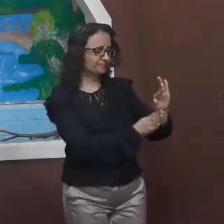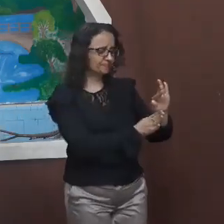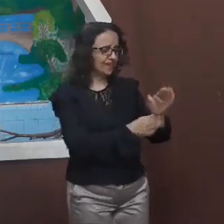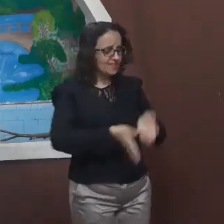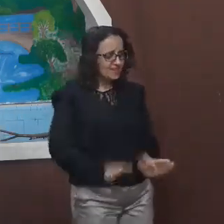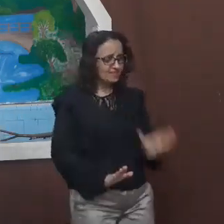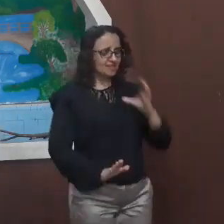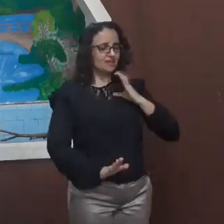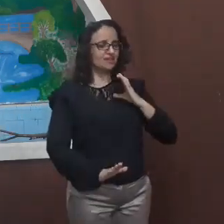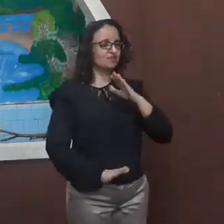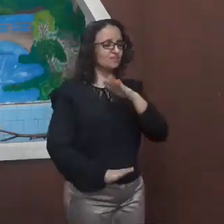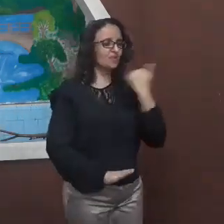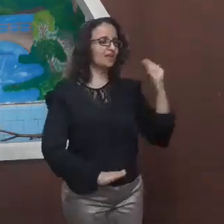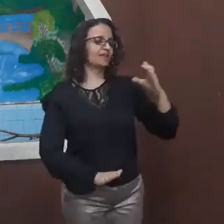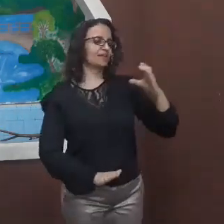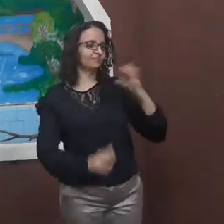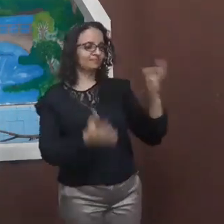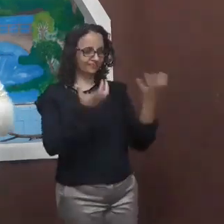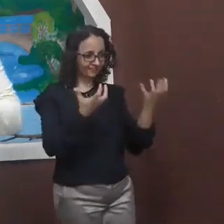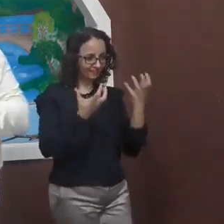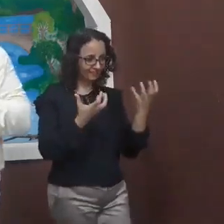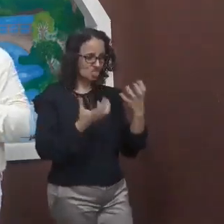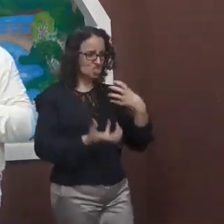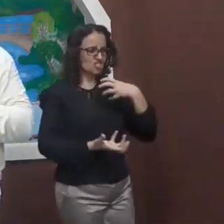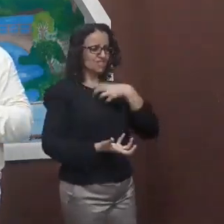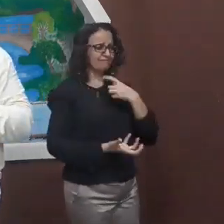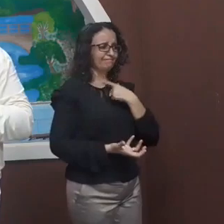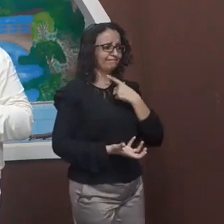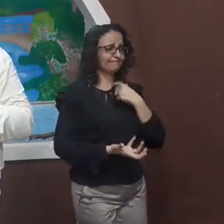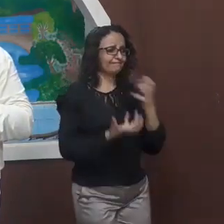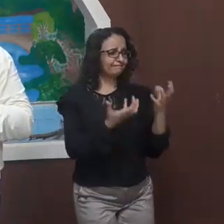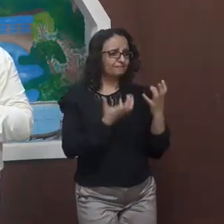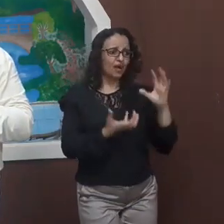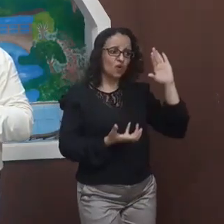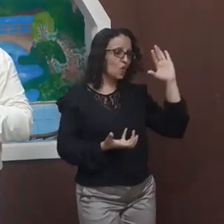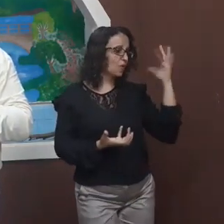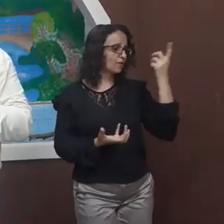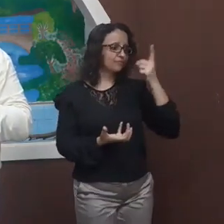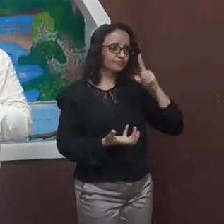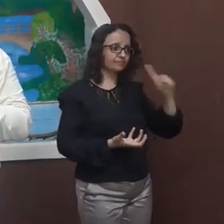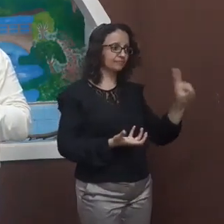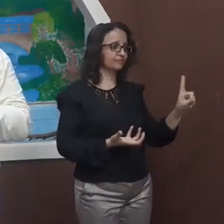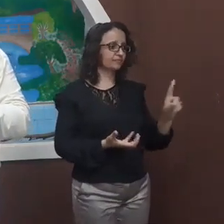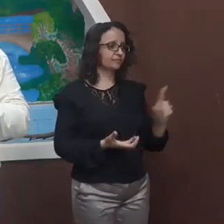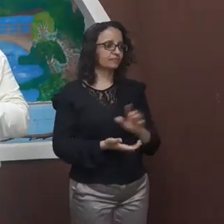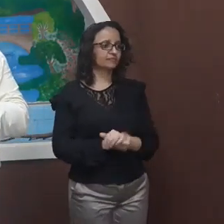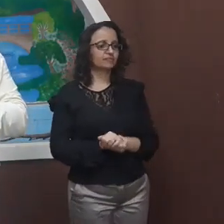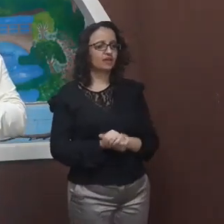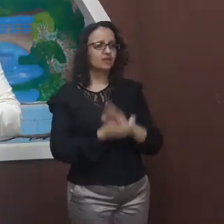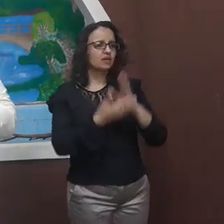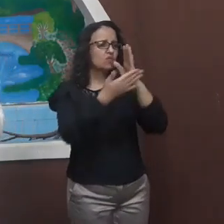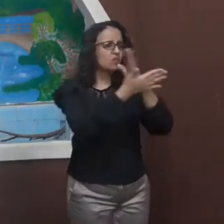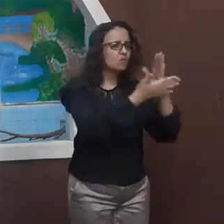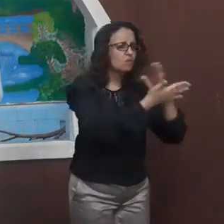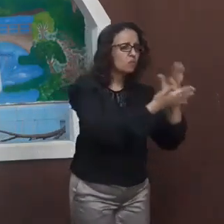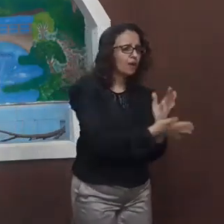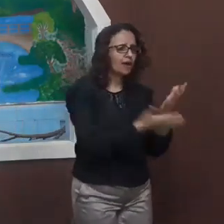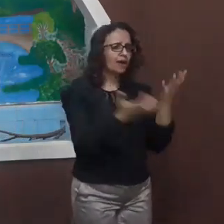Poxa, mas não sai do jeito que a gente quer. Tá? Tem alguns que queriam ter